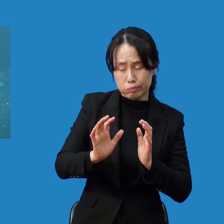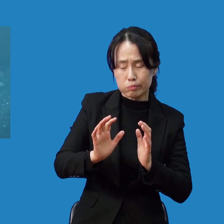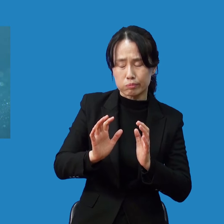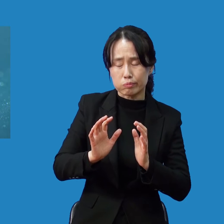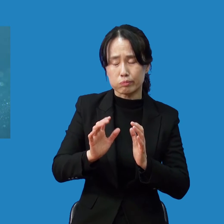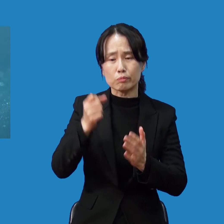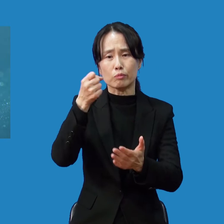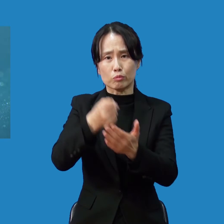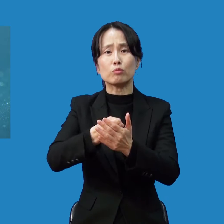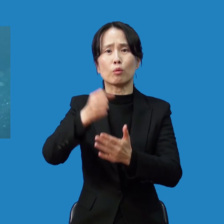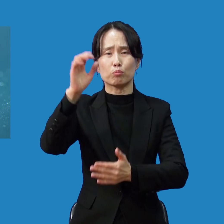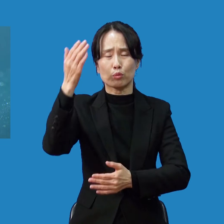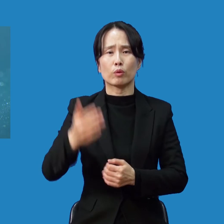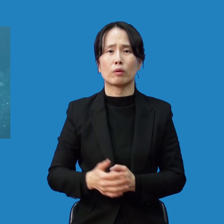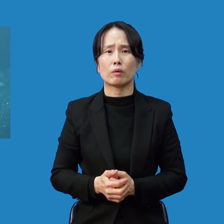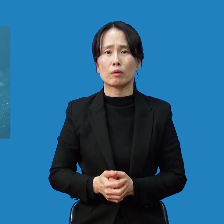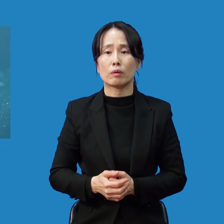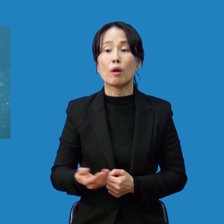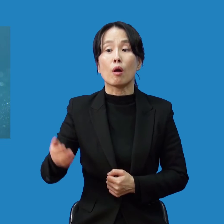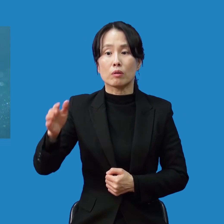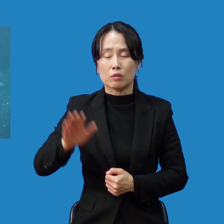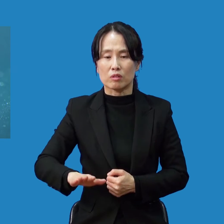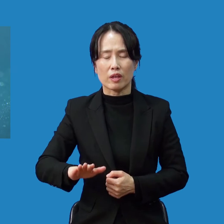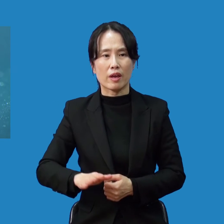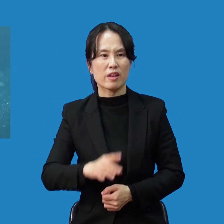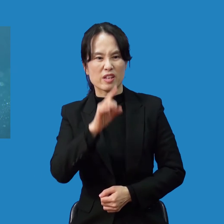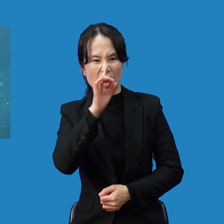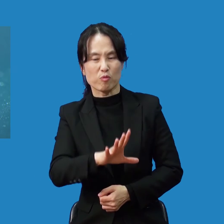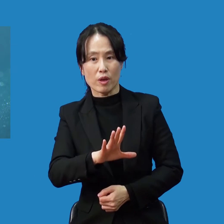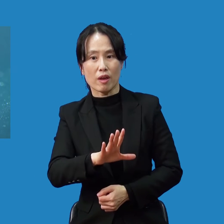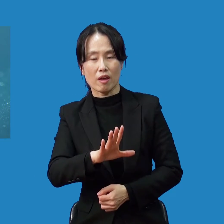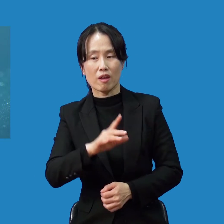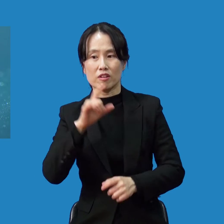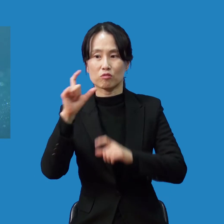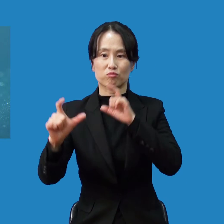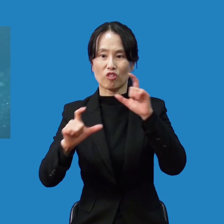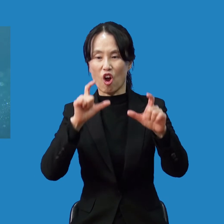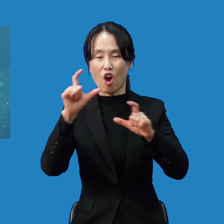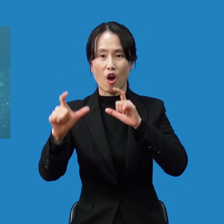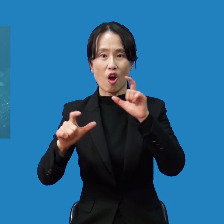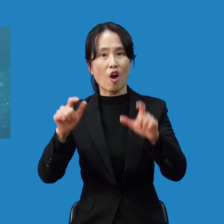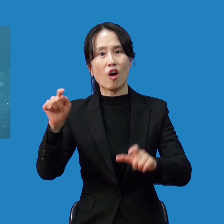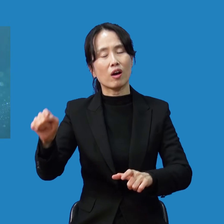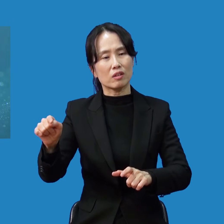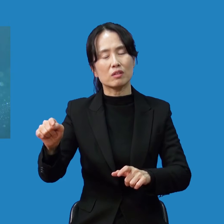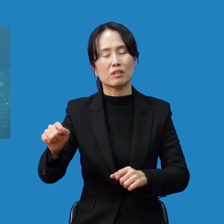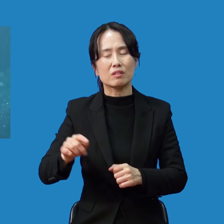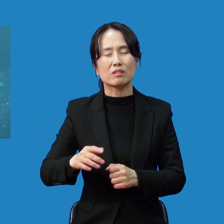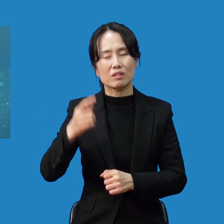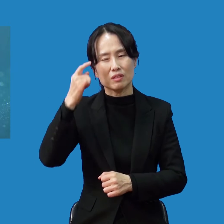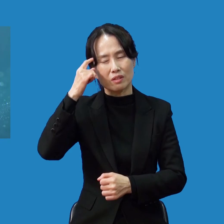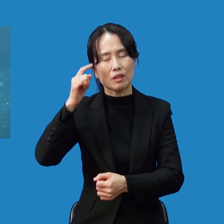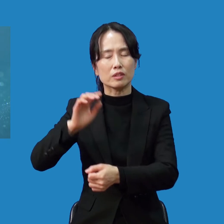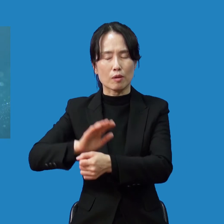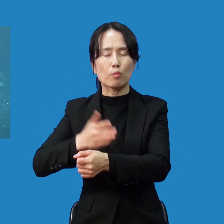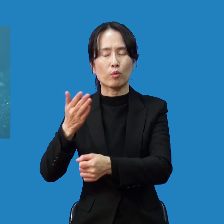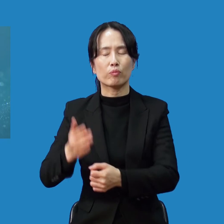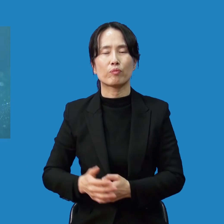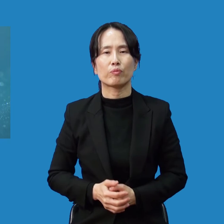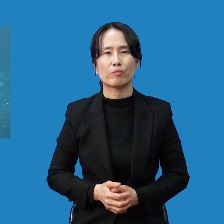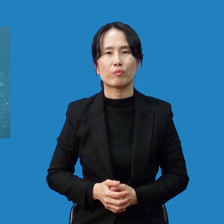있는 것입니다. 근데 그걸 원천적으로 하면 안 된다라고 규정을 하는 것 자체가 잘못된